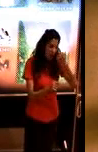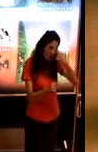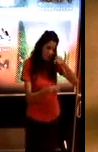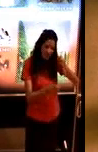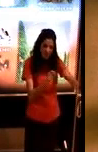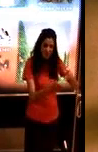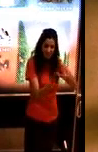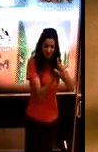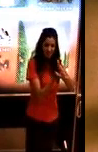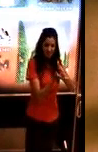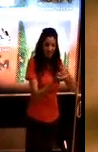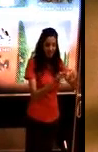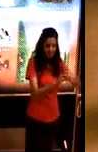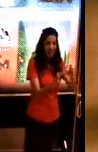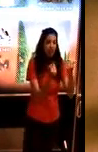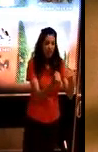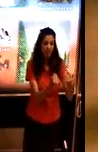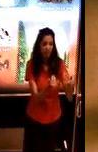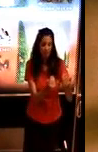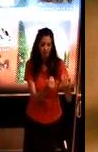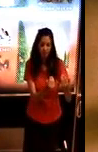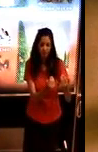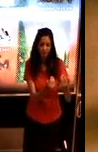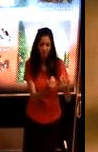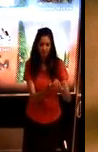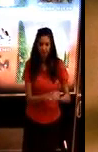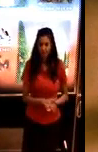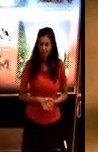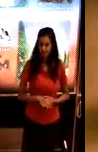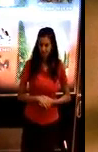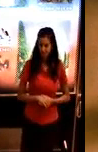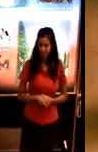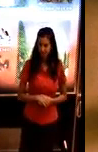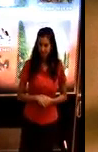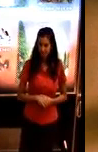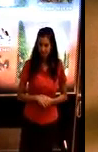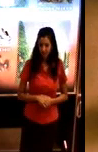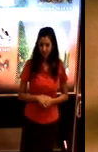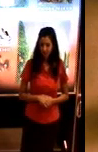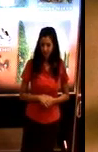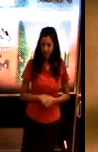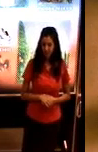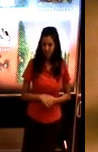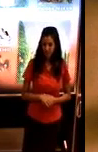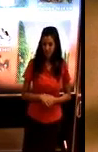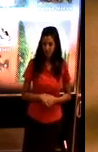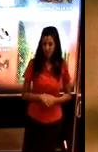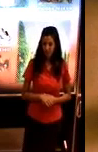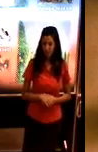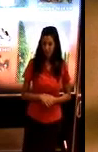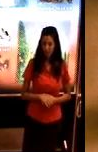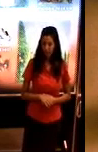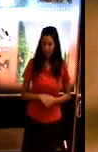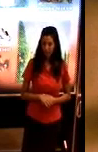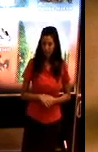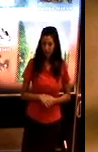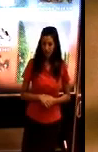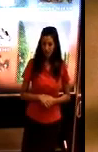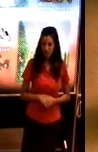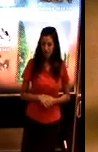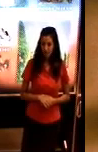Biblia dice allí, ¿verdad? Y vamos a tal vez tres cosas importantes. Las siete plagas finales,